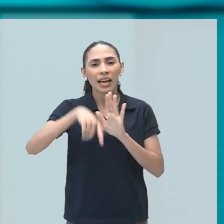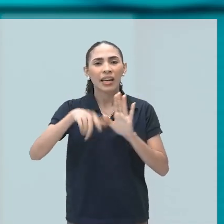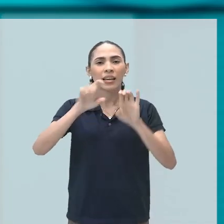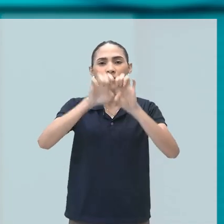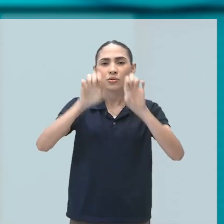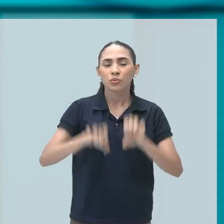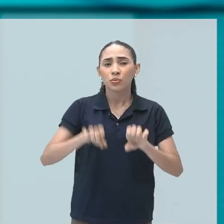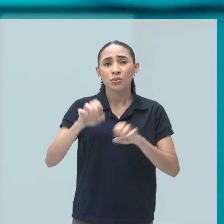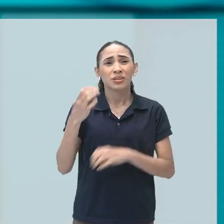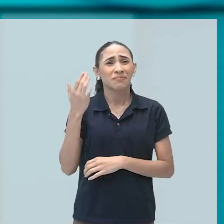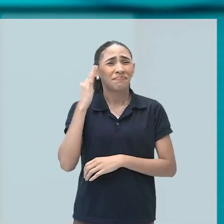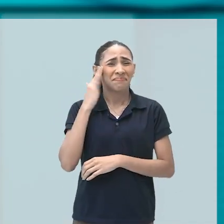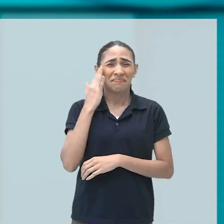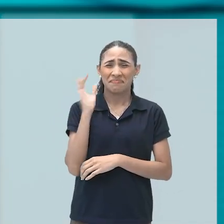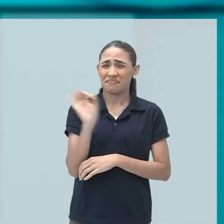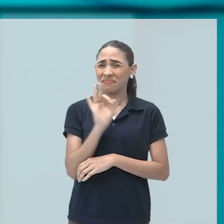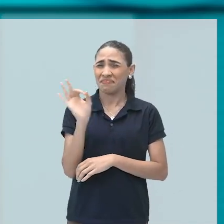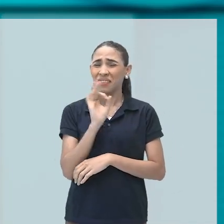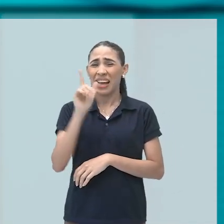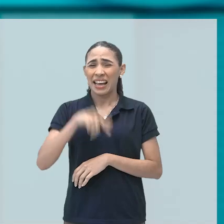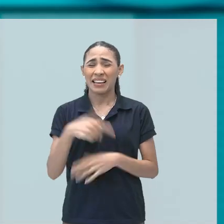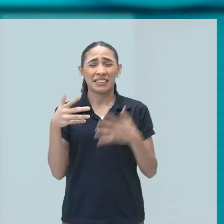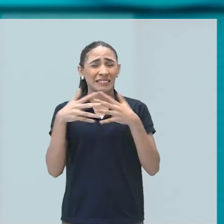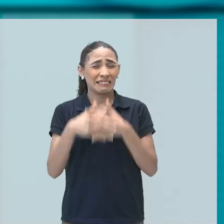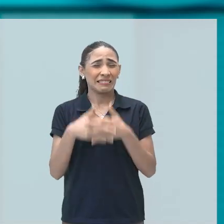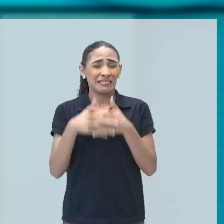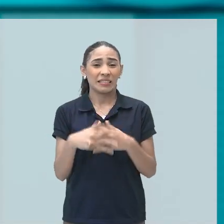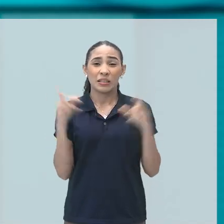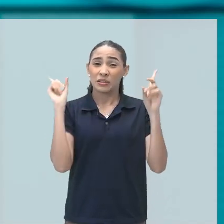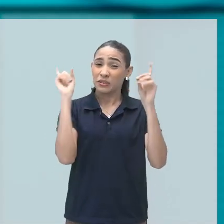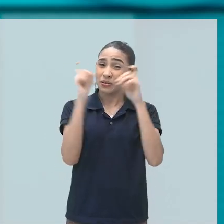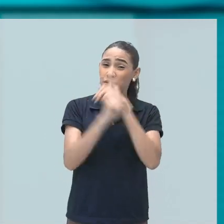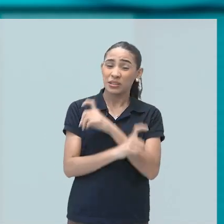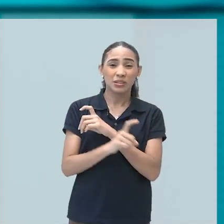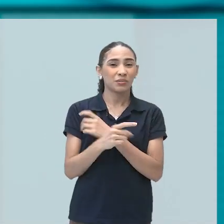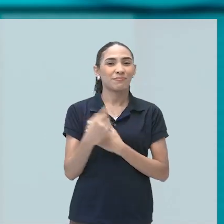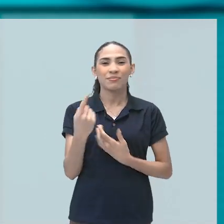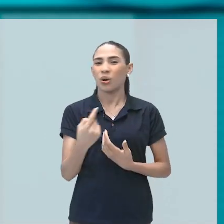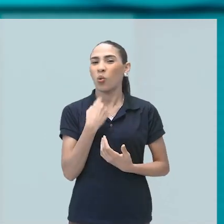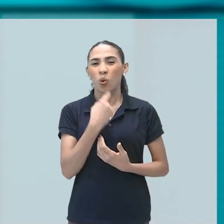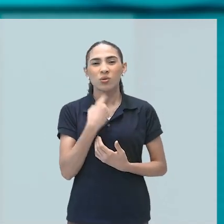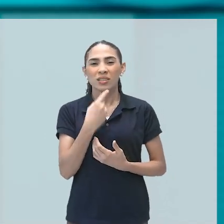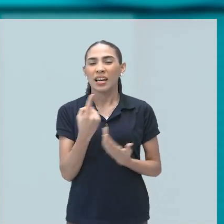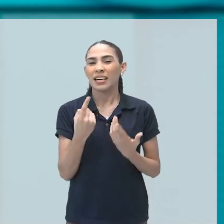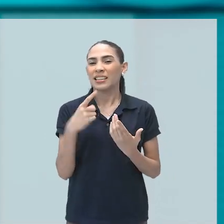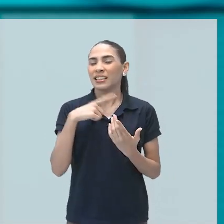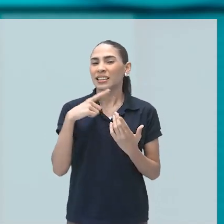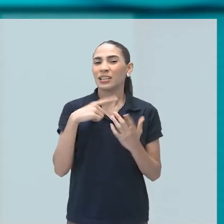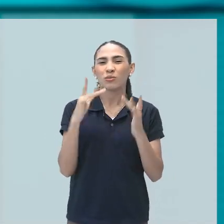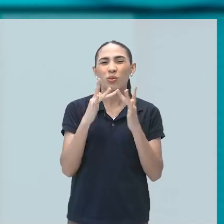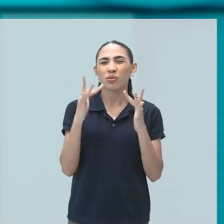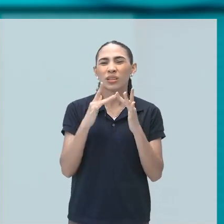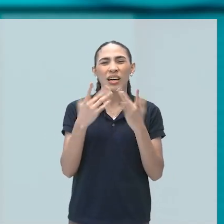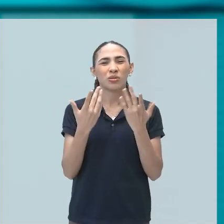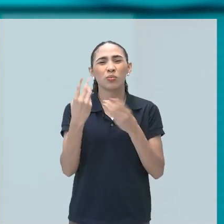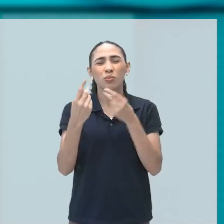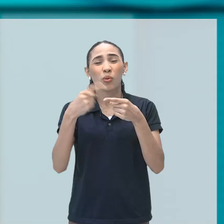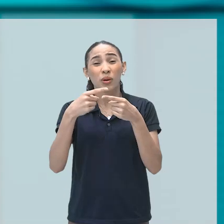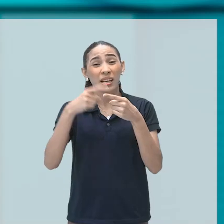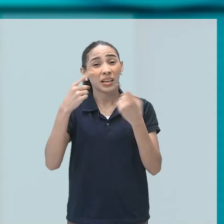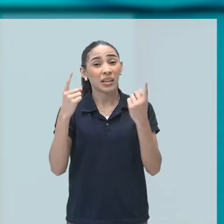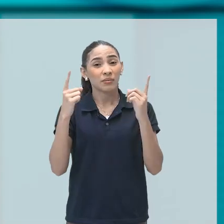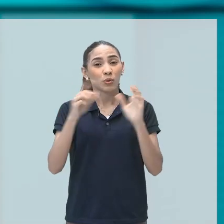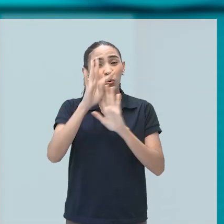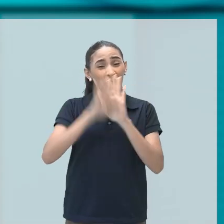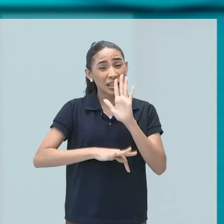não entendem, é muito complicado, não conseguem acessar o conteúdo porque não compreendem como é que aquele texto